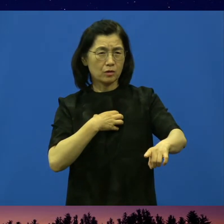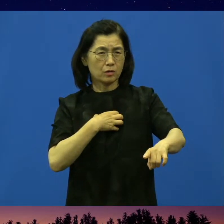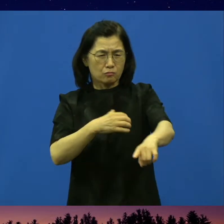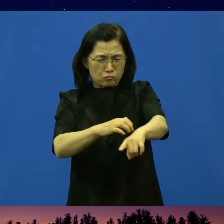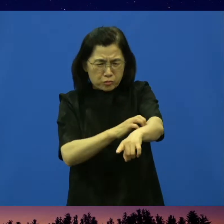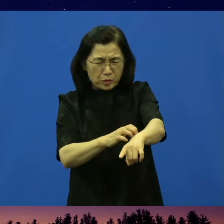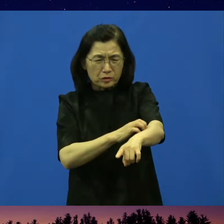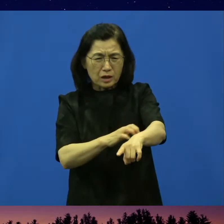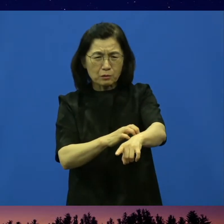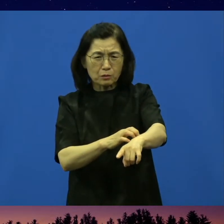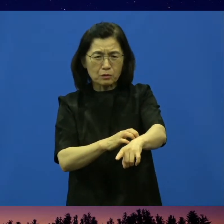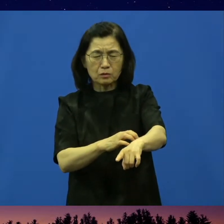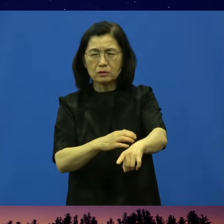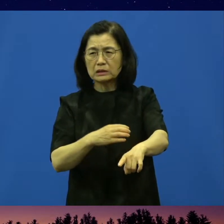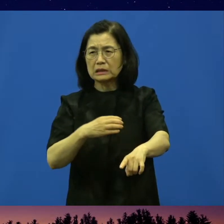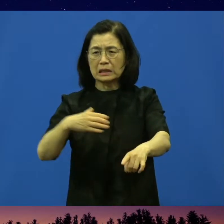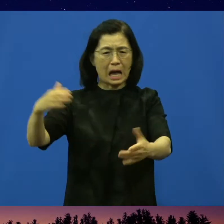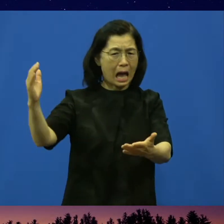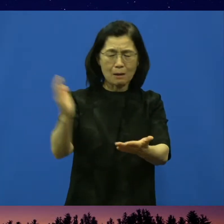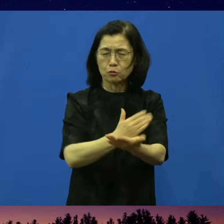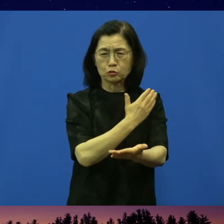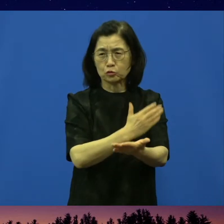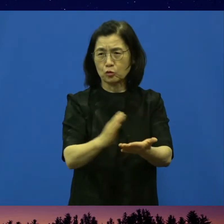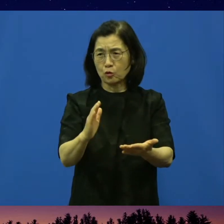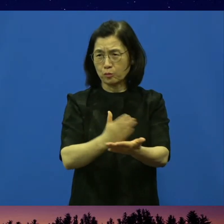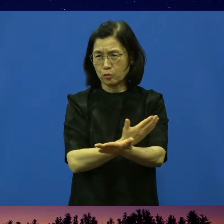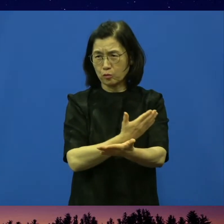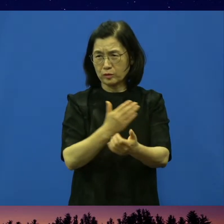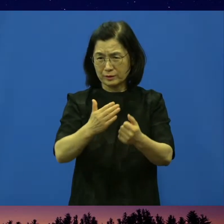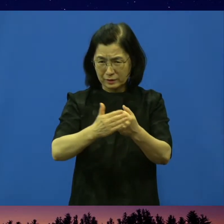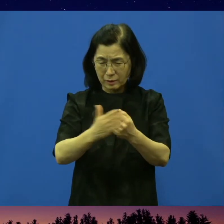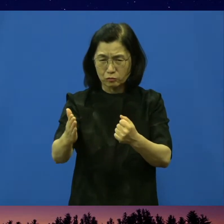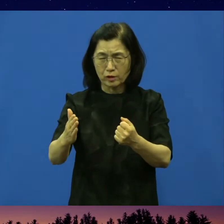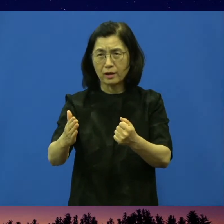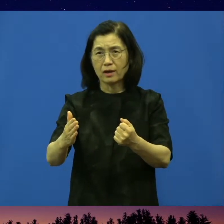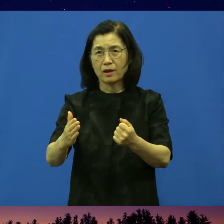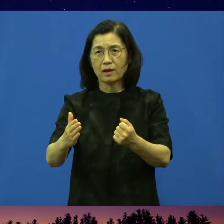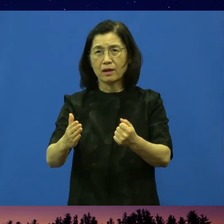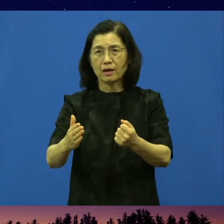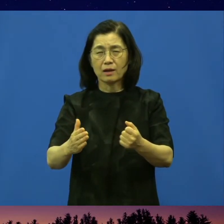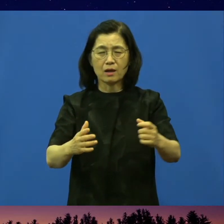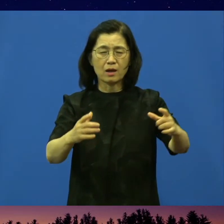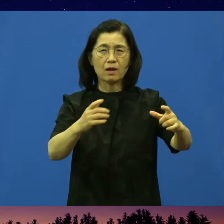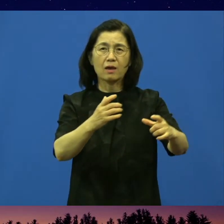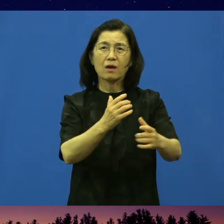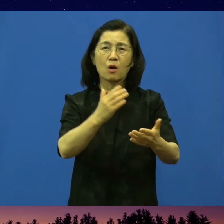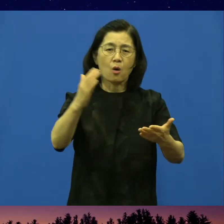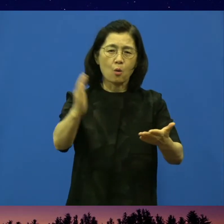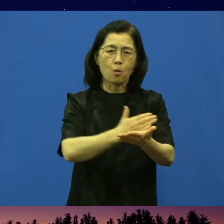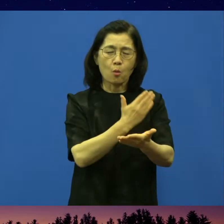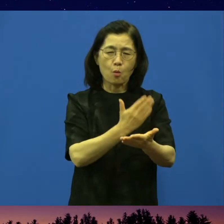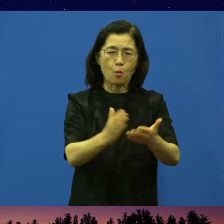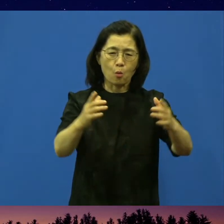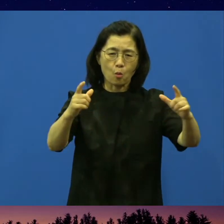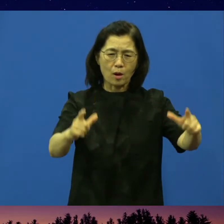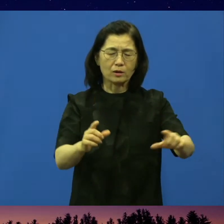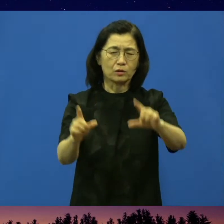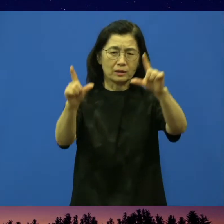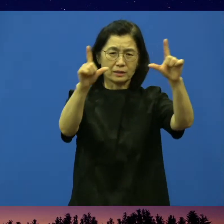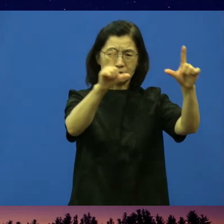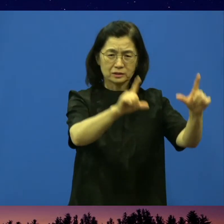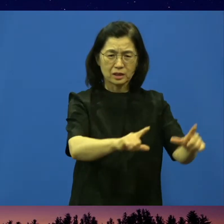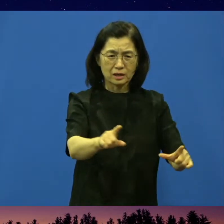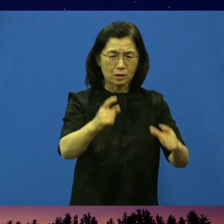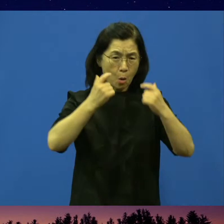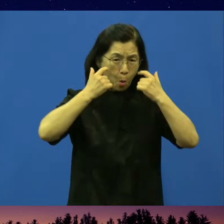아무것도 없고. 그러니까 광야 생활의 이 특성이 뭐냐면 확실한 게 하나도 없어요.